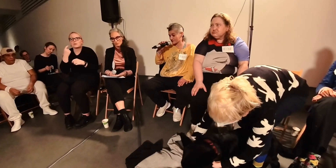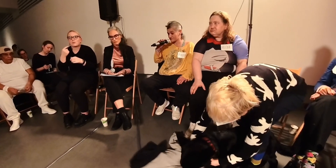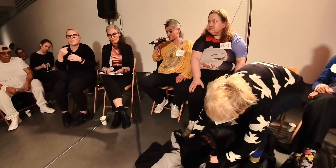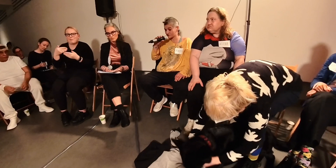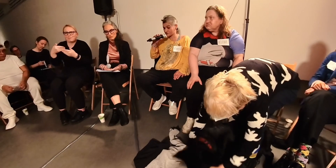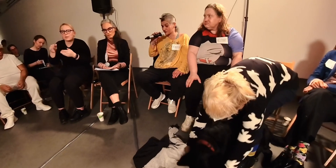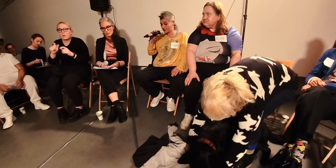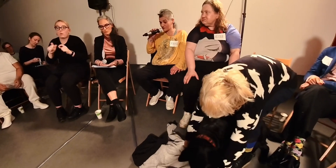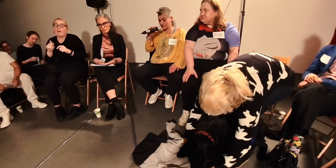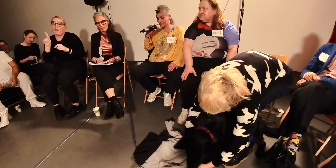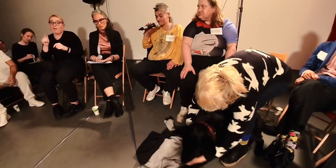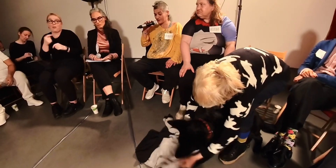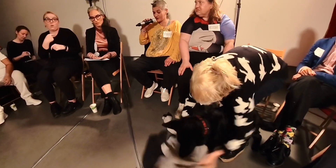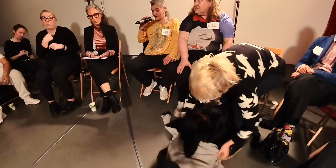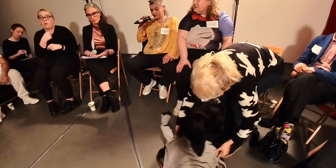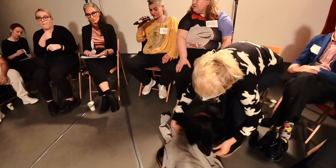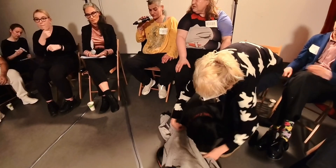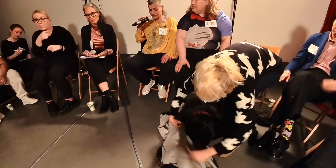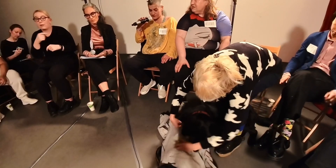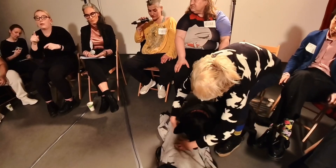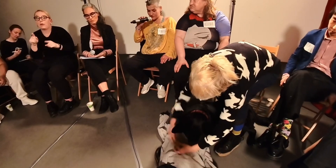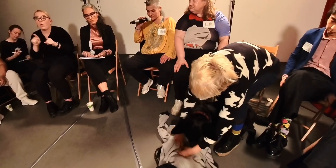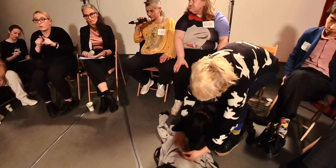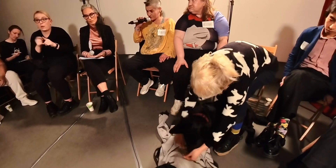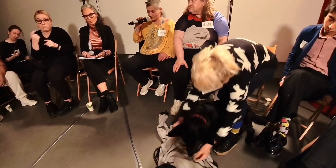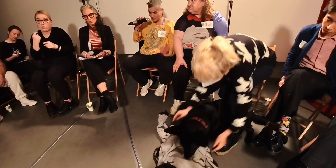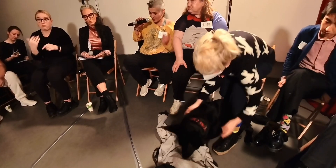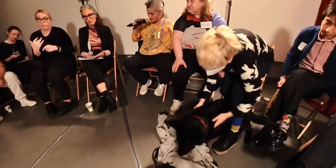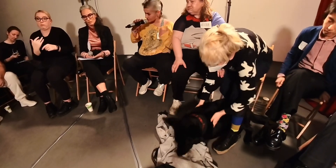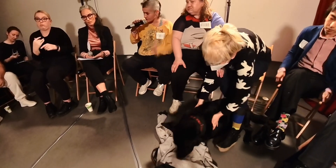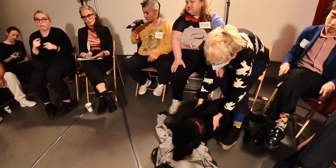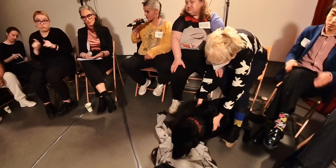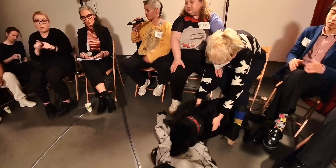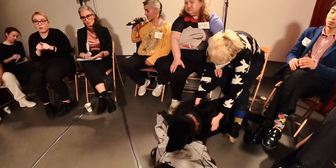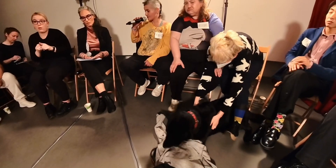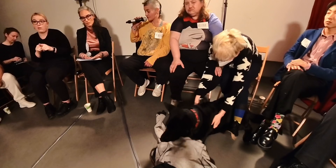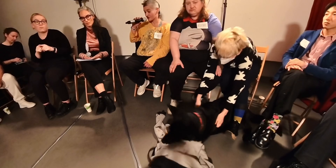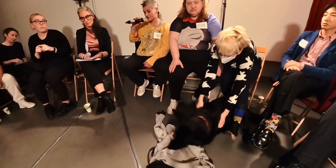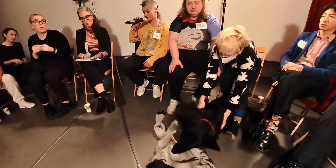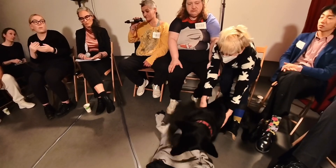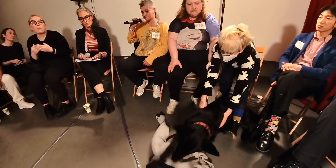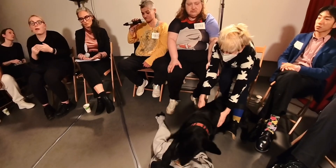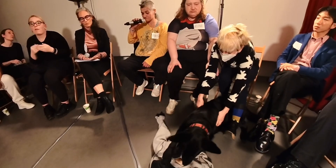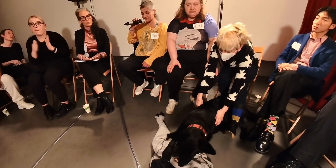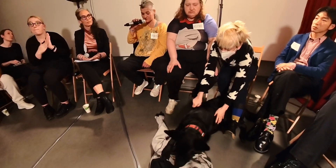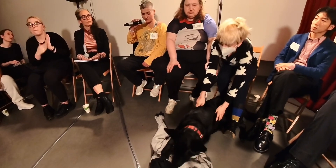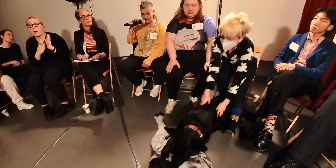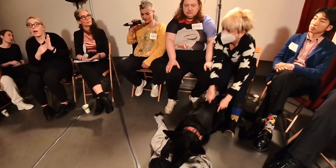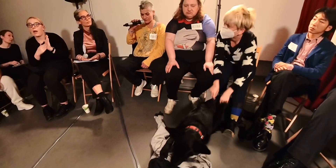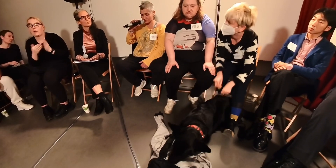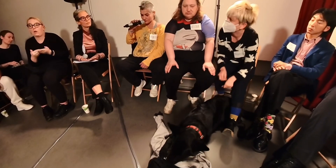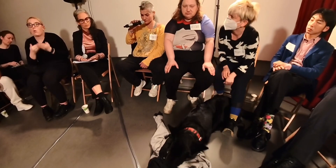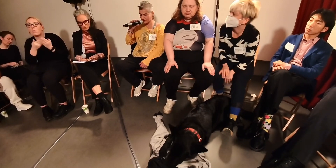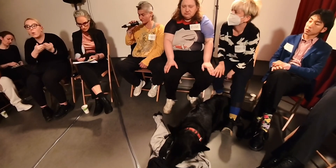máme taky, ty předsudky. Jakoby. A to jsou třeba věci, které nám pomáhá si uvědomit Magda. Jo? Já jsem si